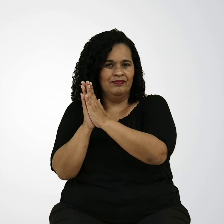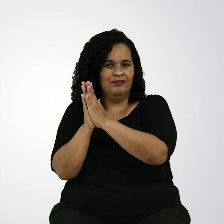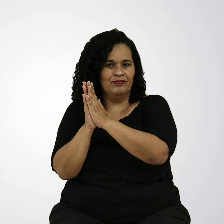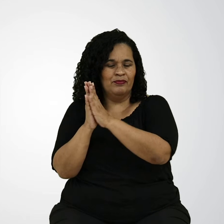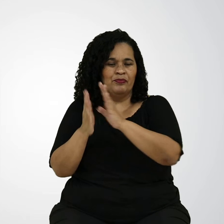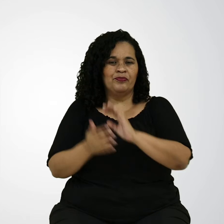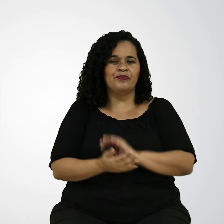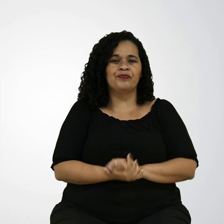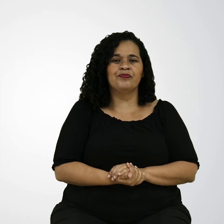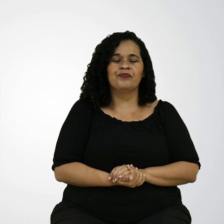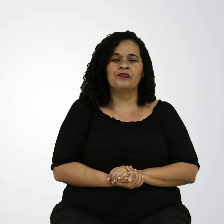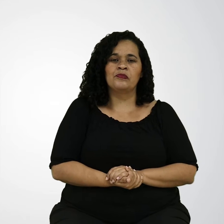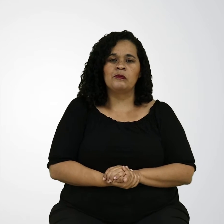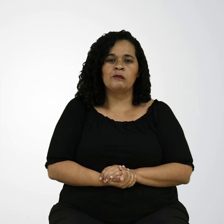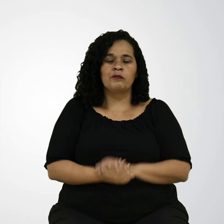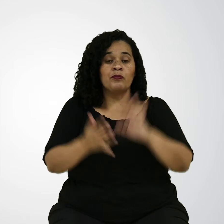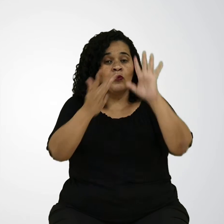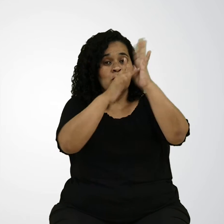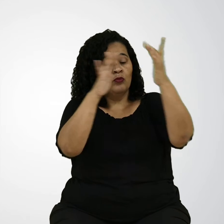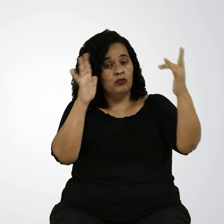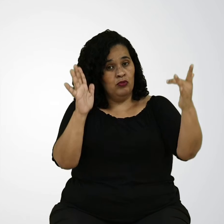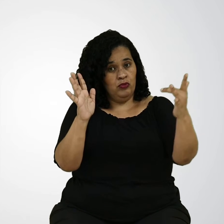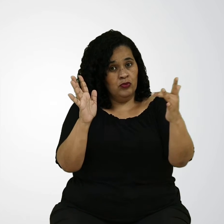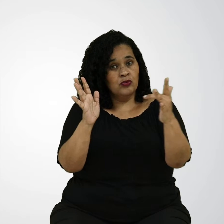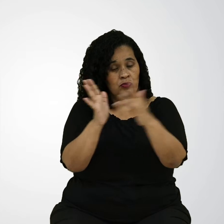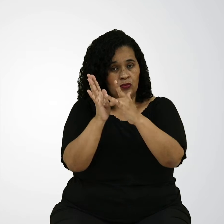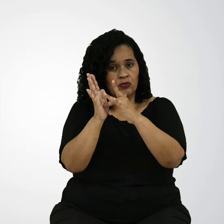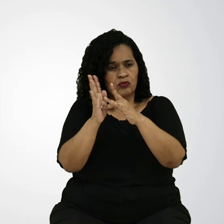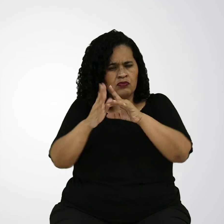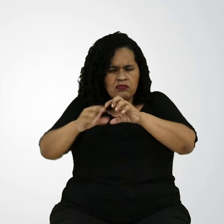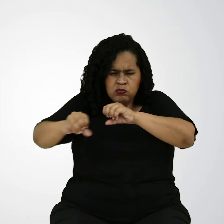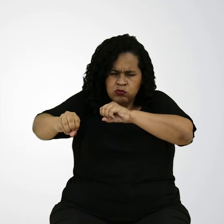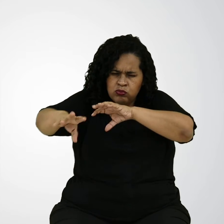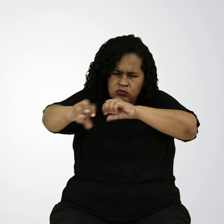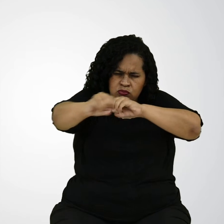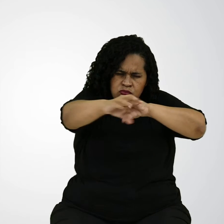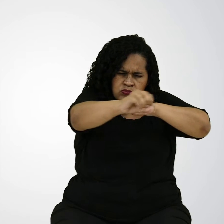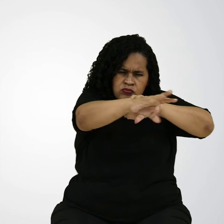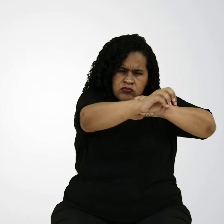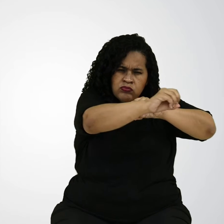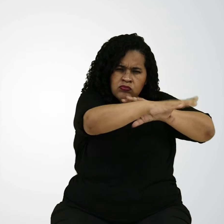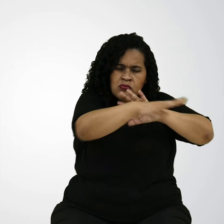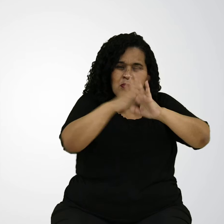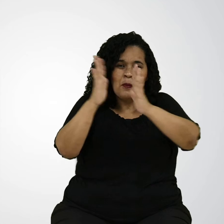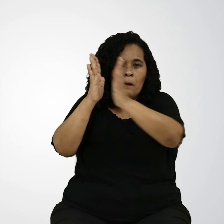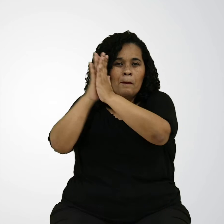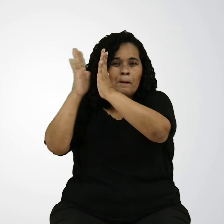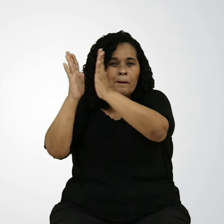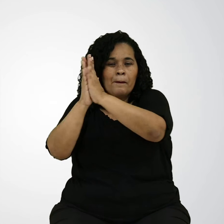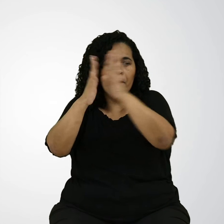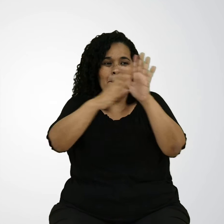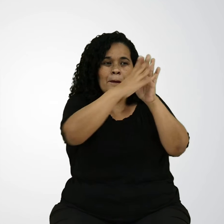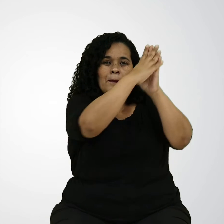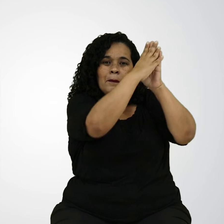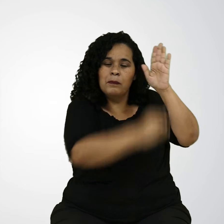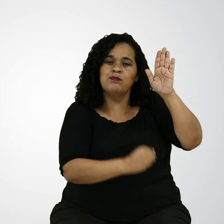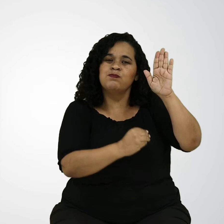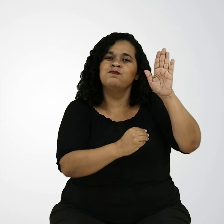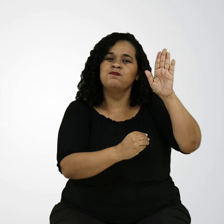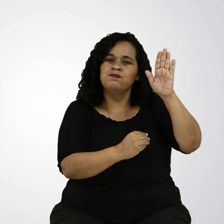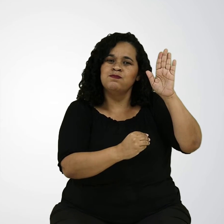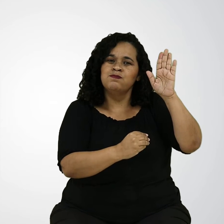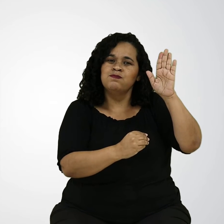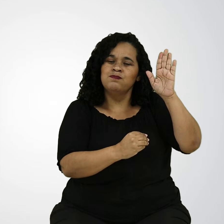próprio Jesus, quando ensina a oração modelo tem esse tom